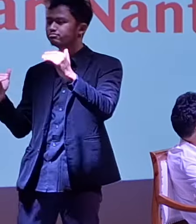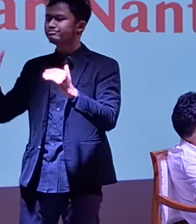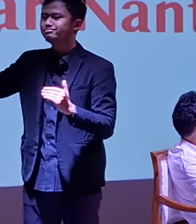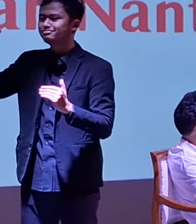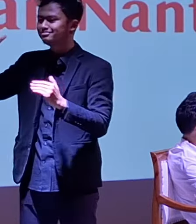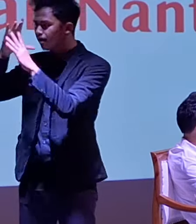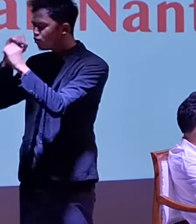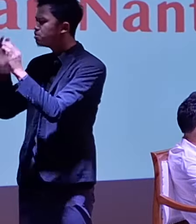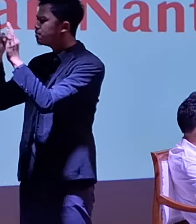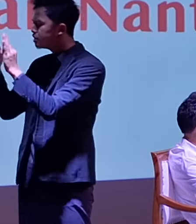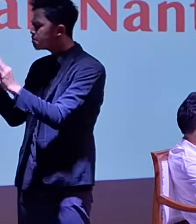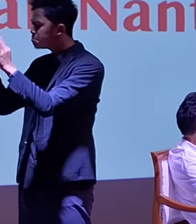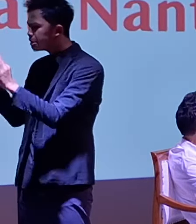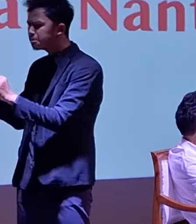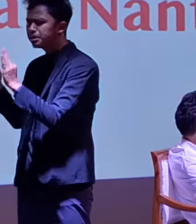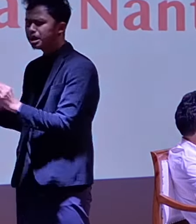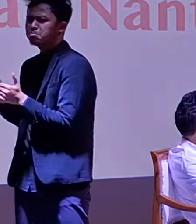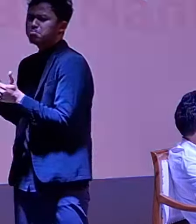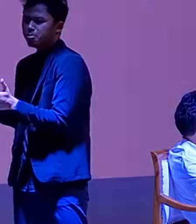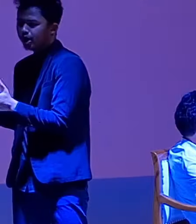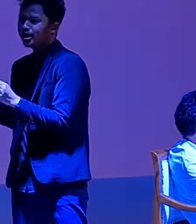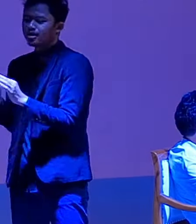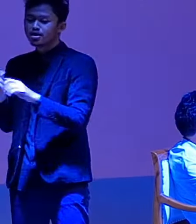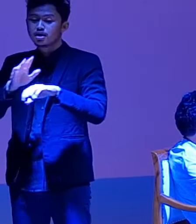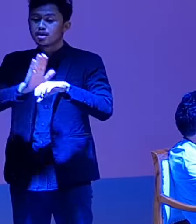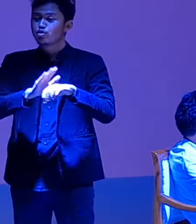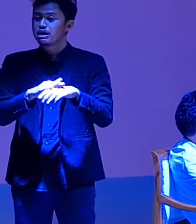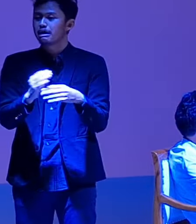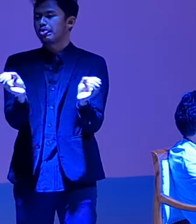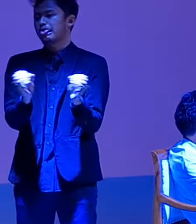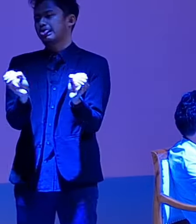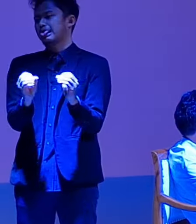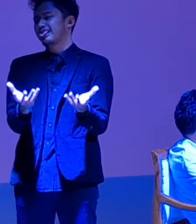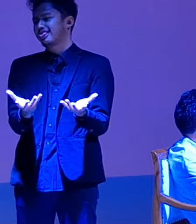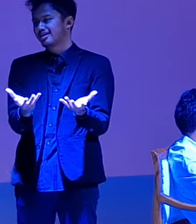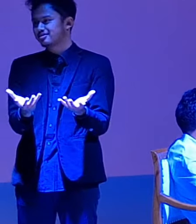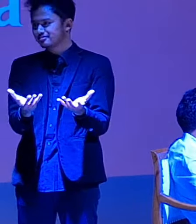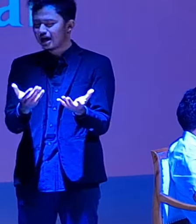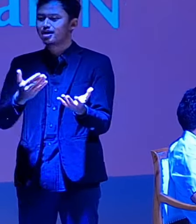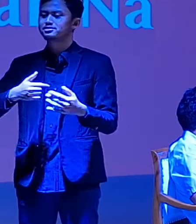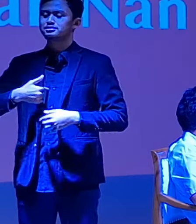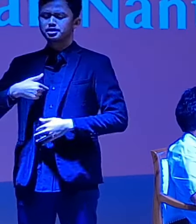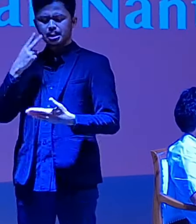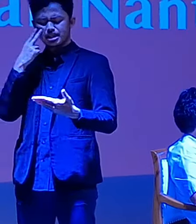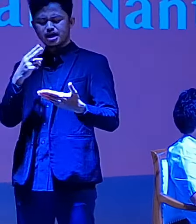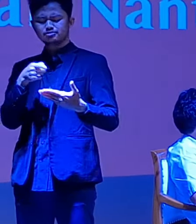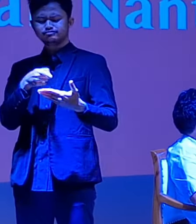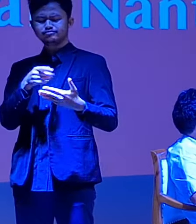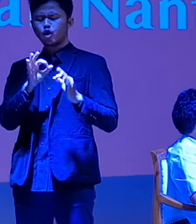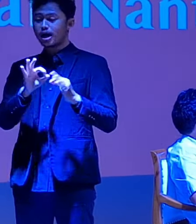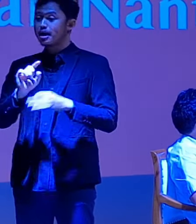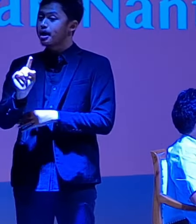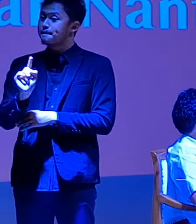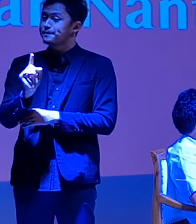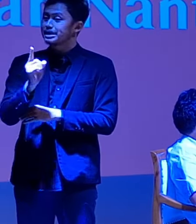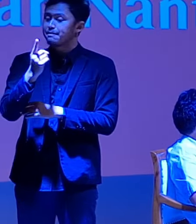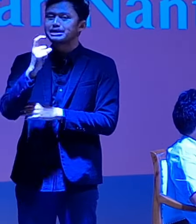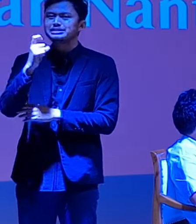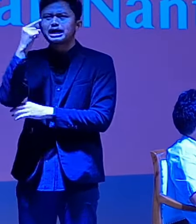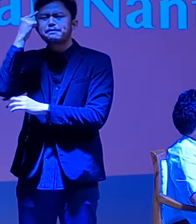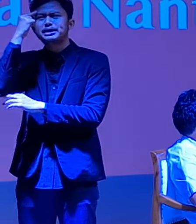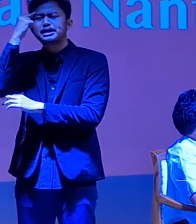dari macam-macam. Nah, di situ kemudian saya melihat nomor satu harus ada referensi scope of